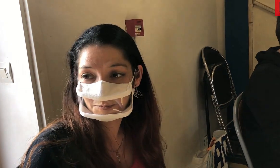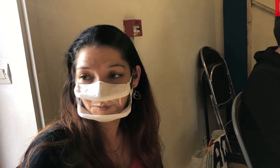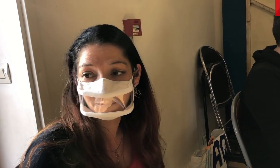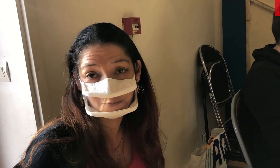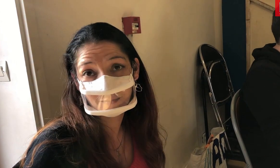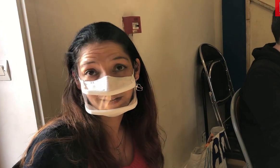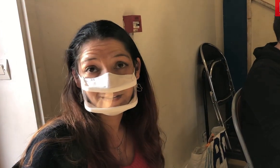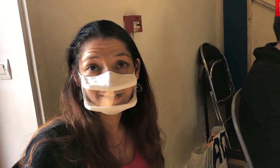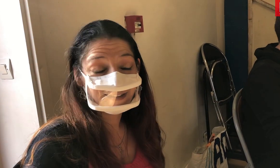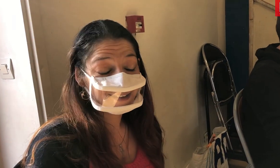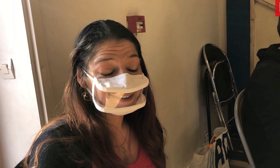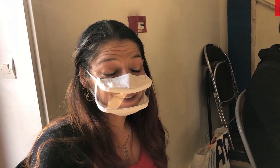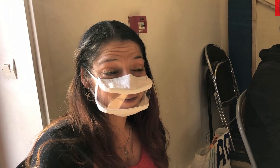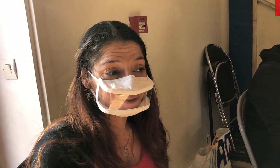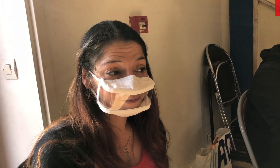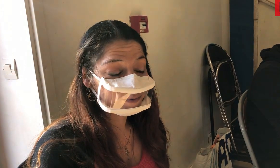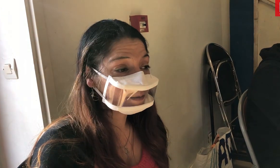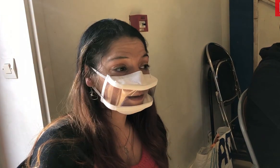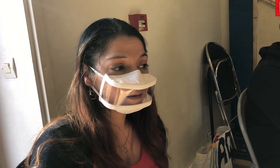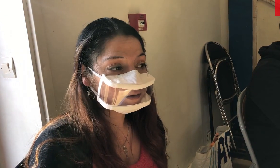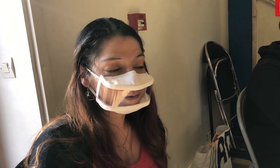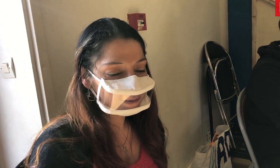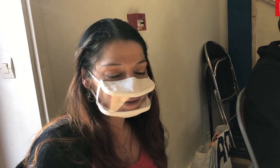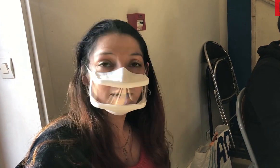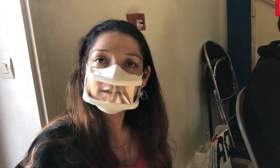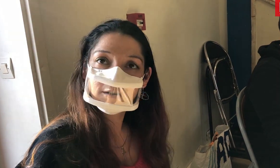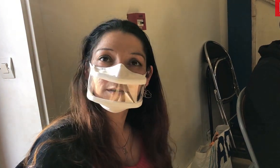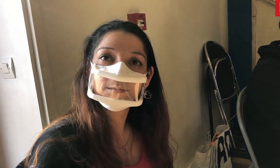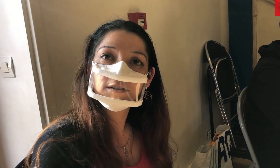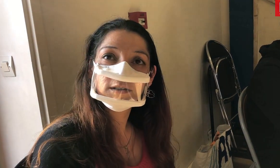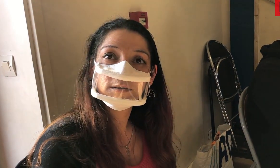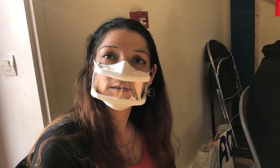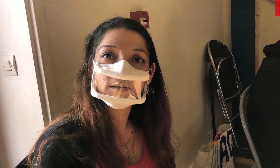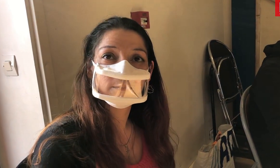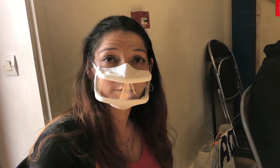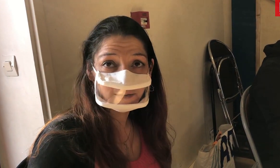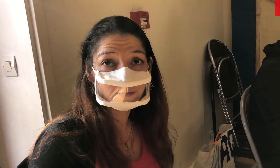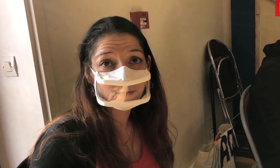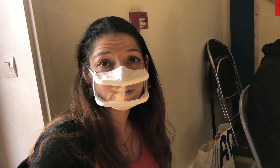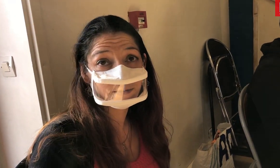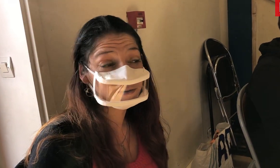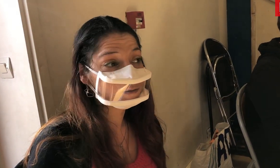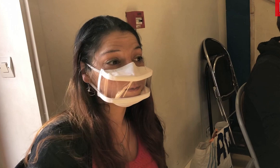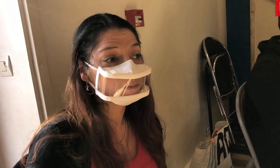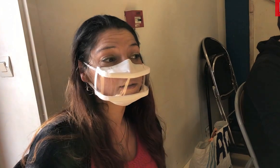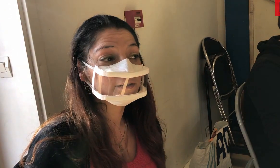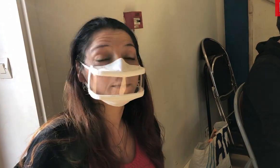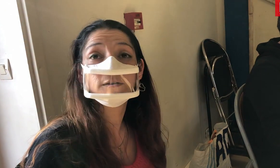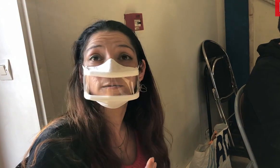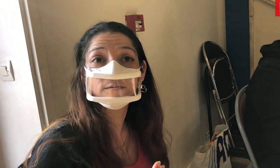nous. Et puis j'aimerais bien travailler aussi dans des métiers qui vont plus vers le social parce que pour moi c'est important